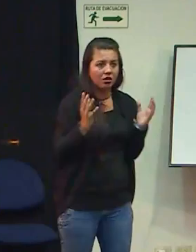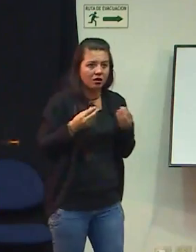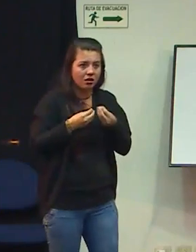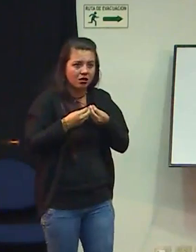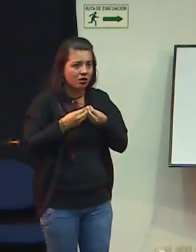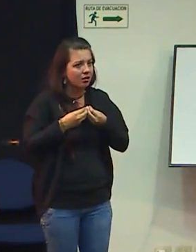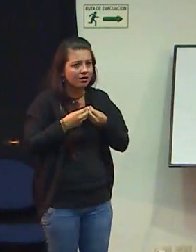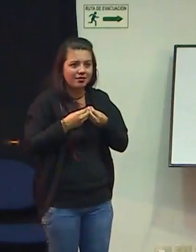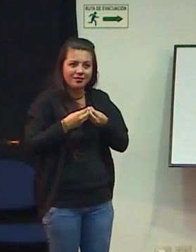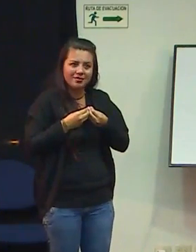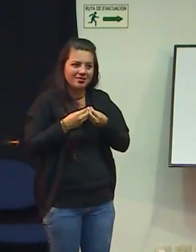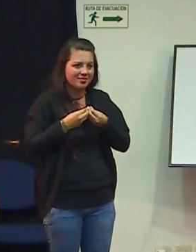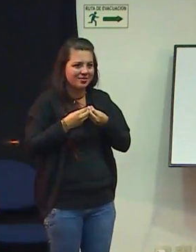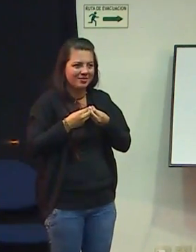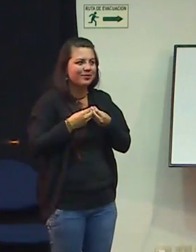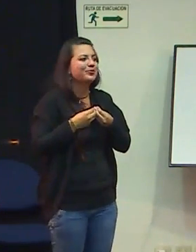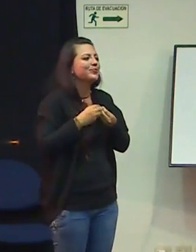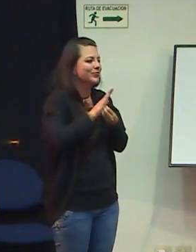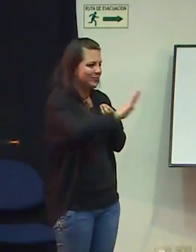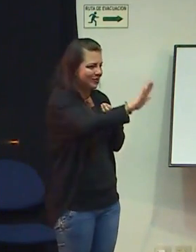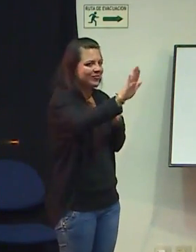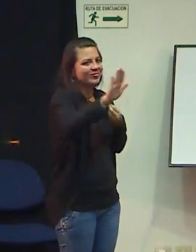no. Son ustedes también.